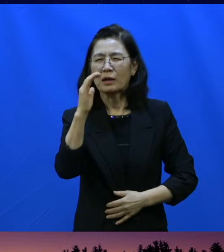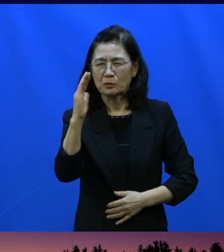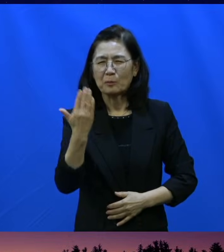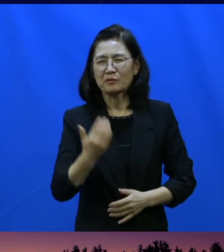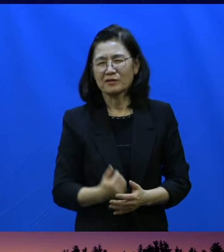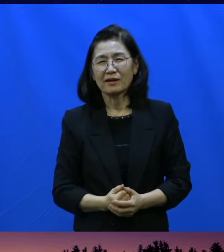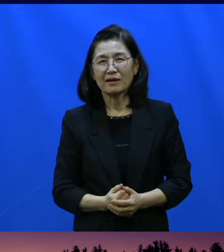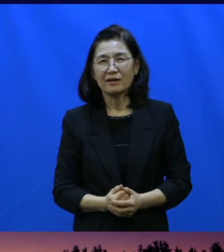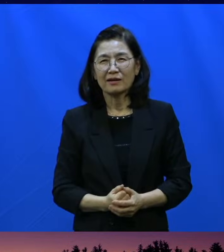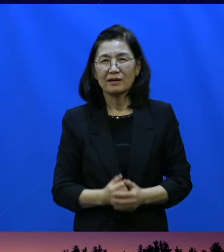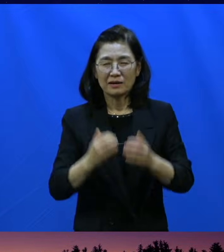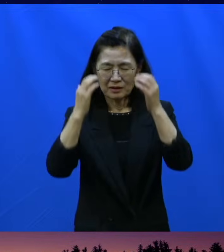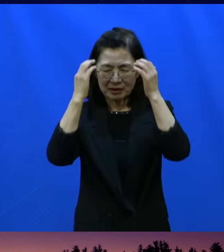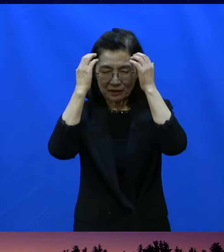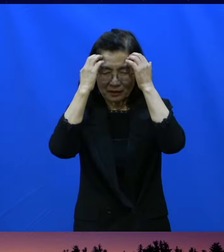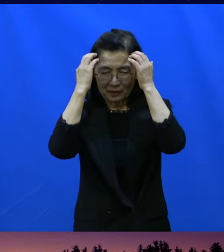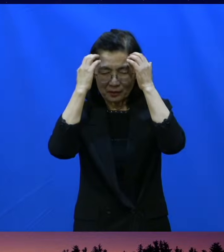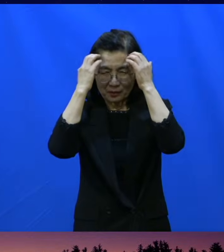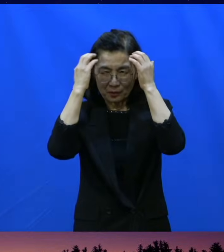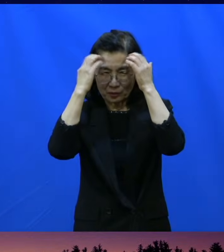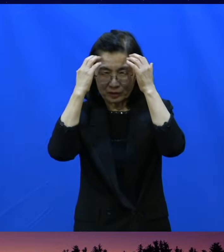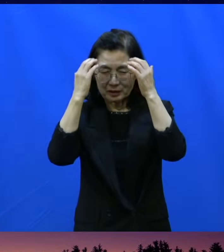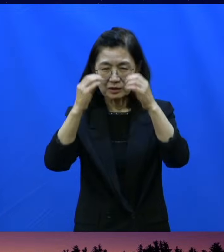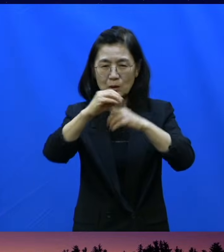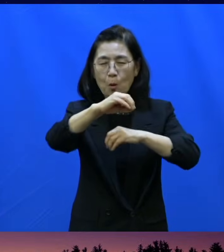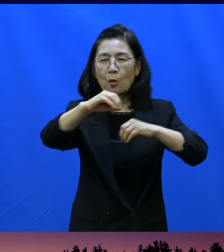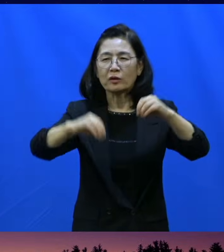119편에 고난당하는 것이 내게 유익이라.